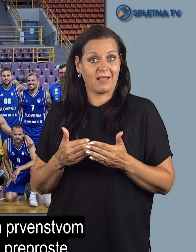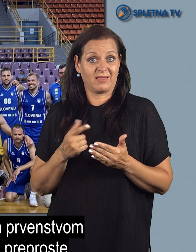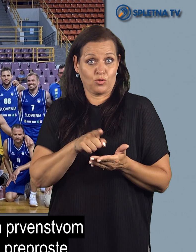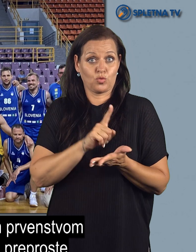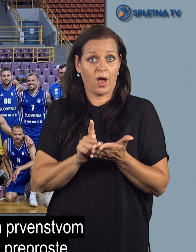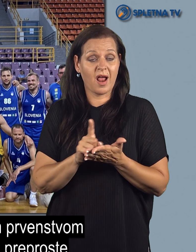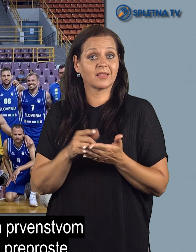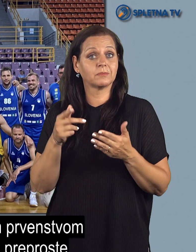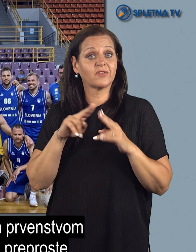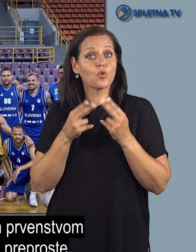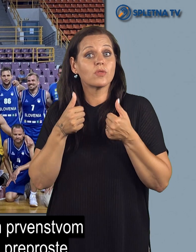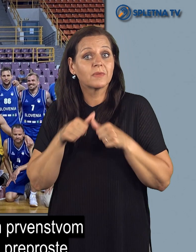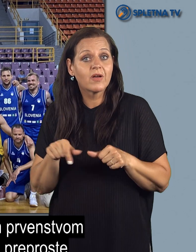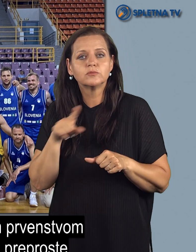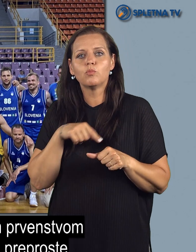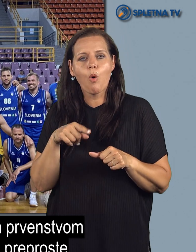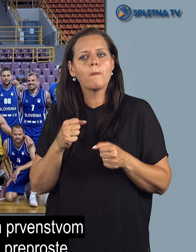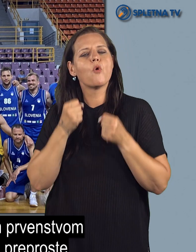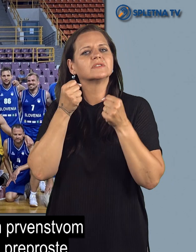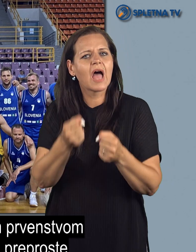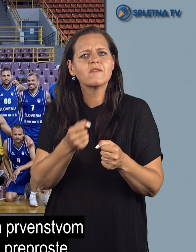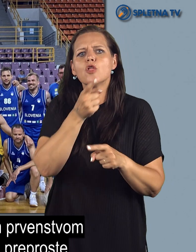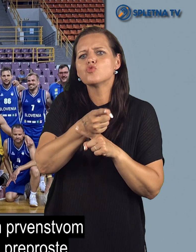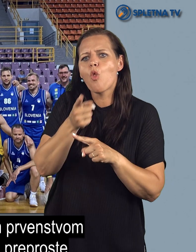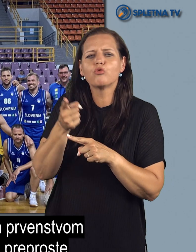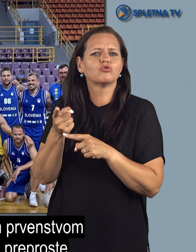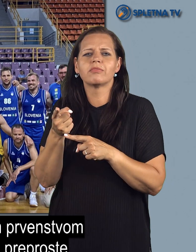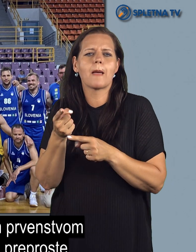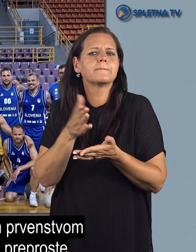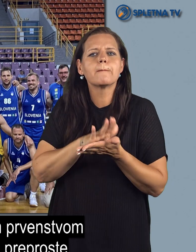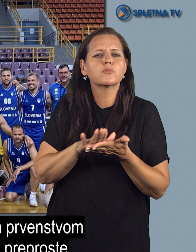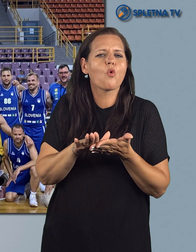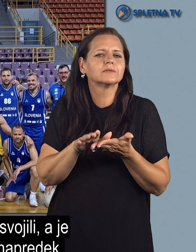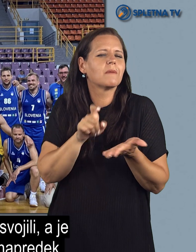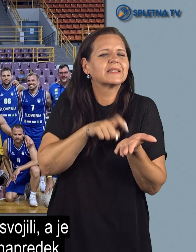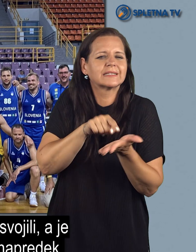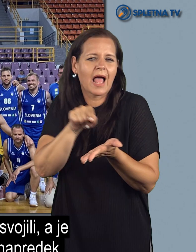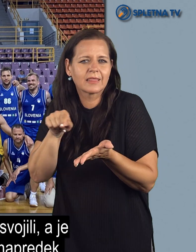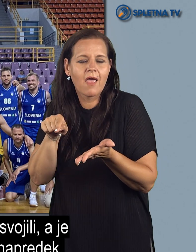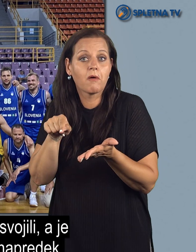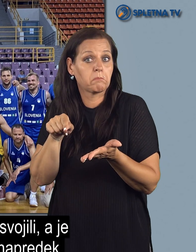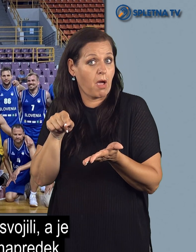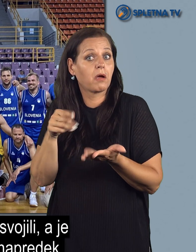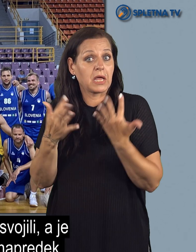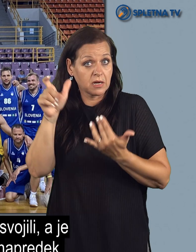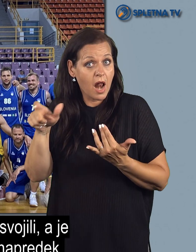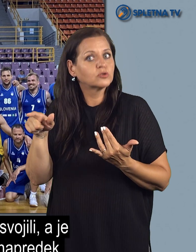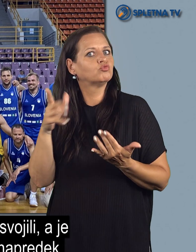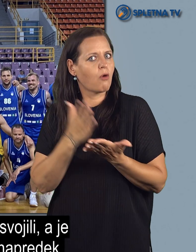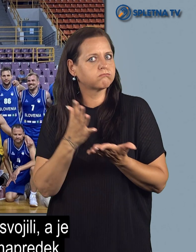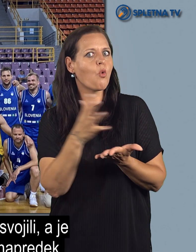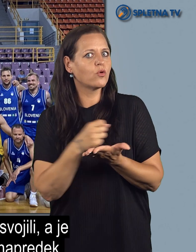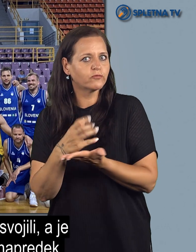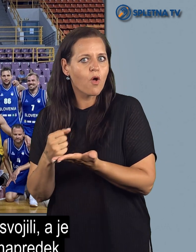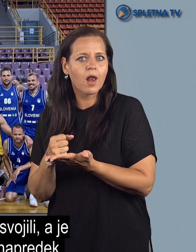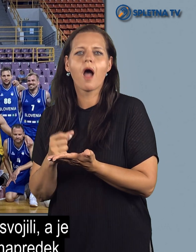Pred tokratnim svetovnim prvenstvom smo postavili določene preproste principe. Igralci so jih osvojili, a je še precej prostora